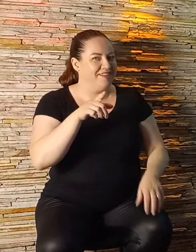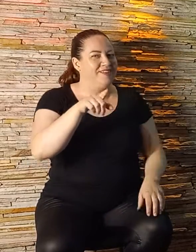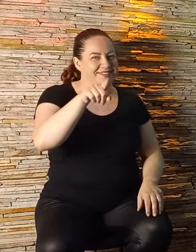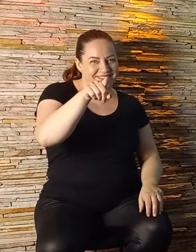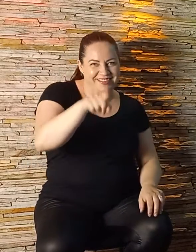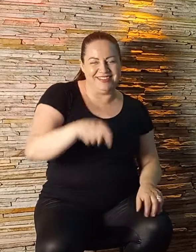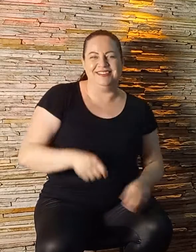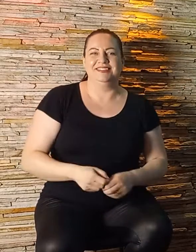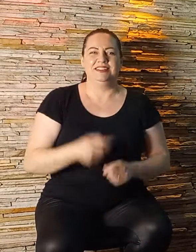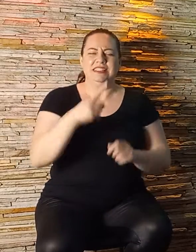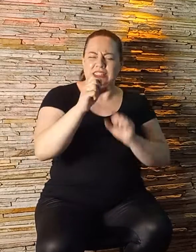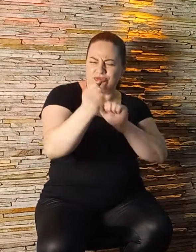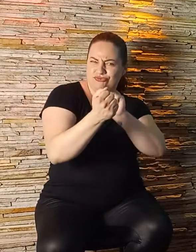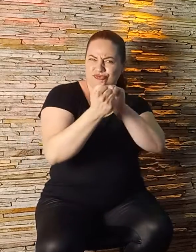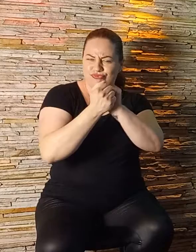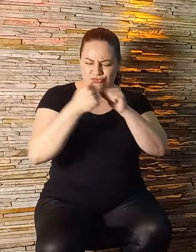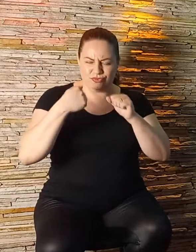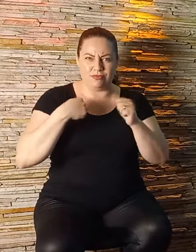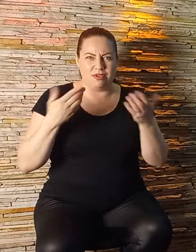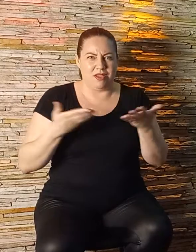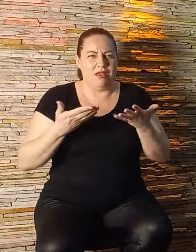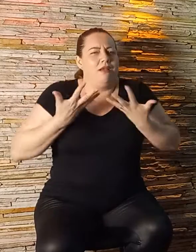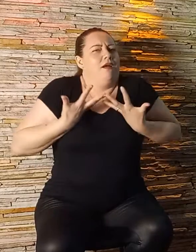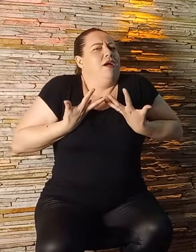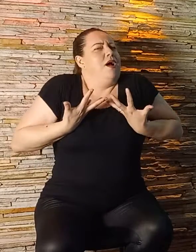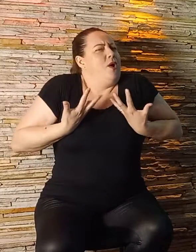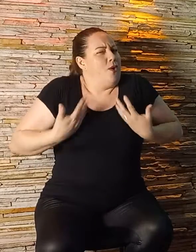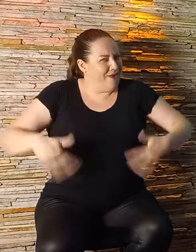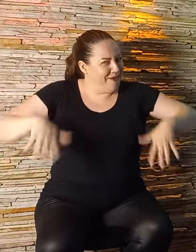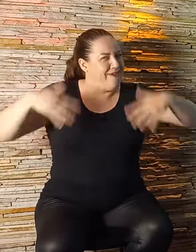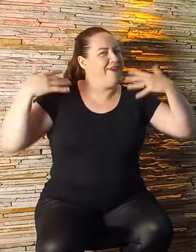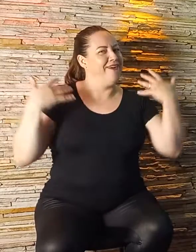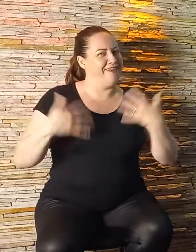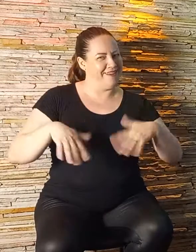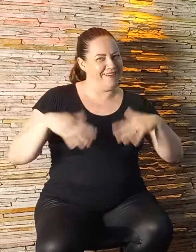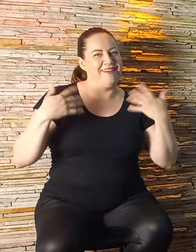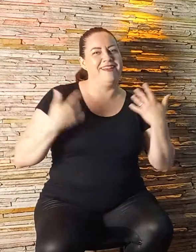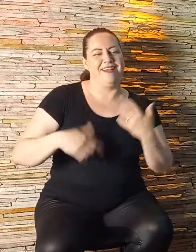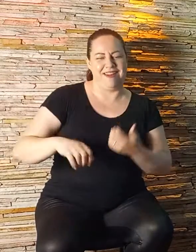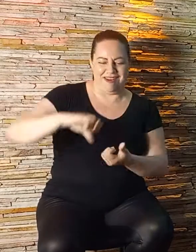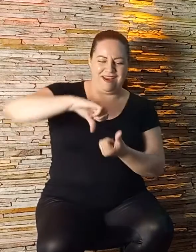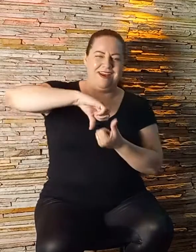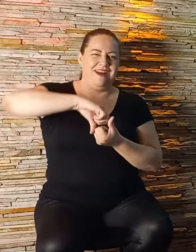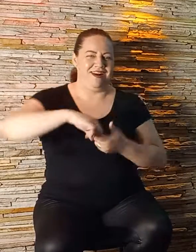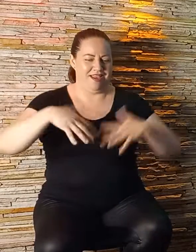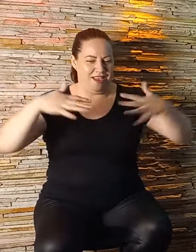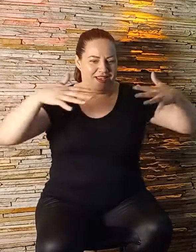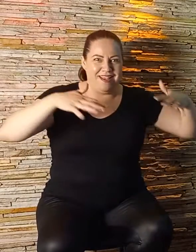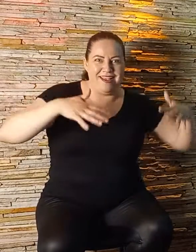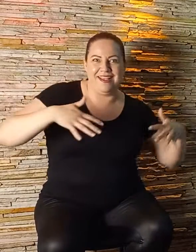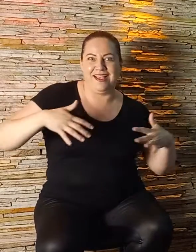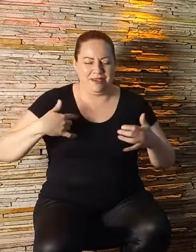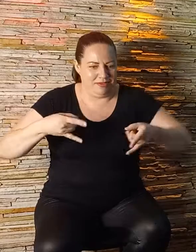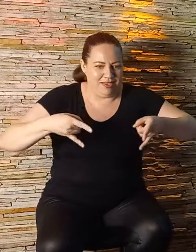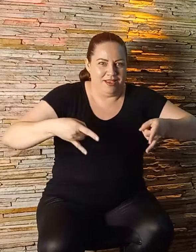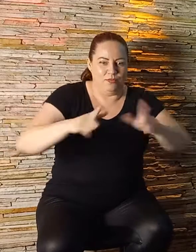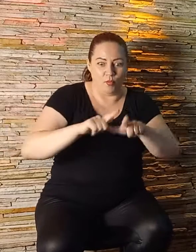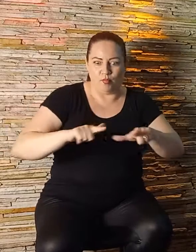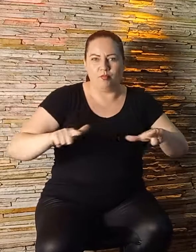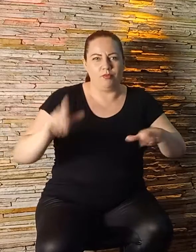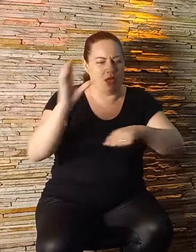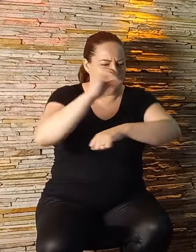se tivesse aqui comigo já teria até cansado mas é safadinho 69 até minha perna estremecer que a minha cama